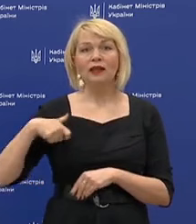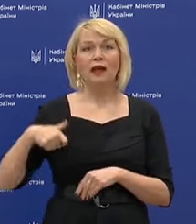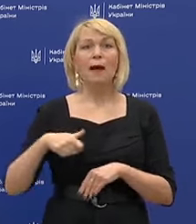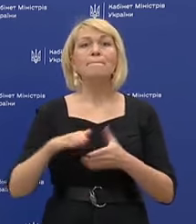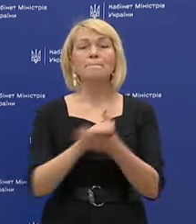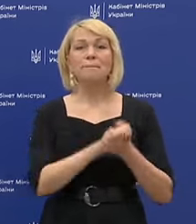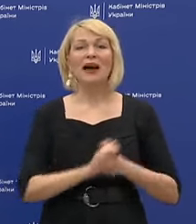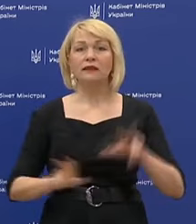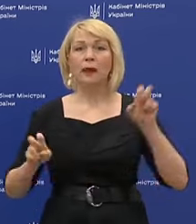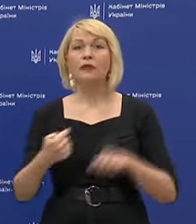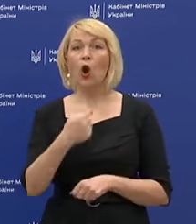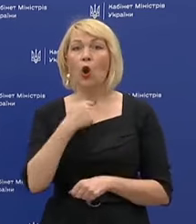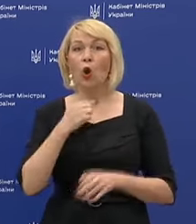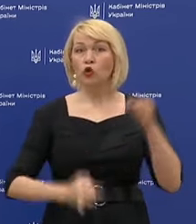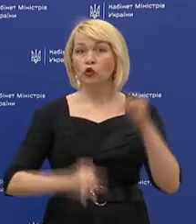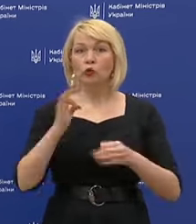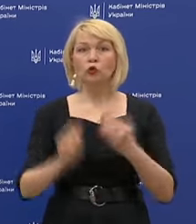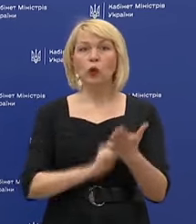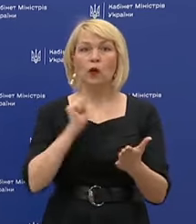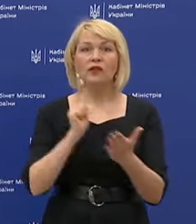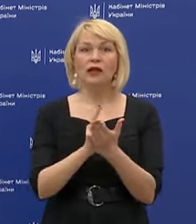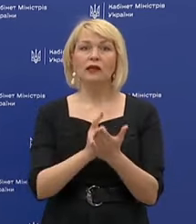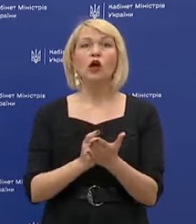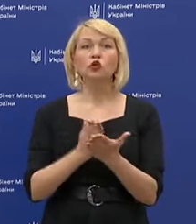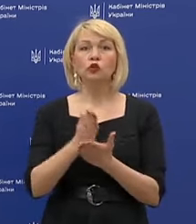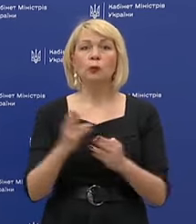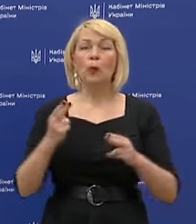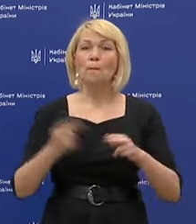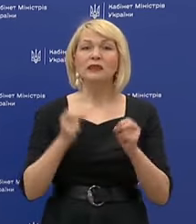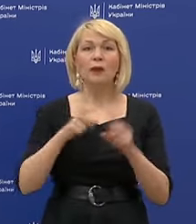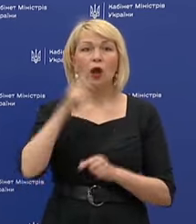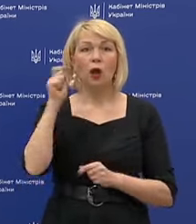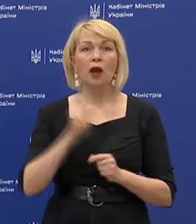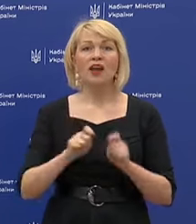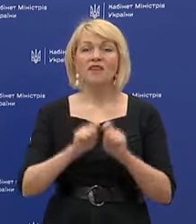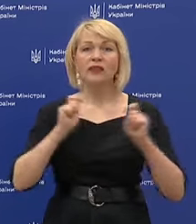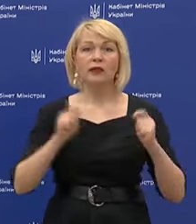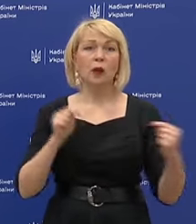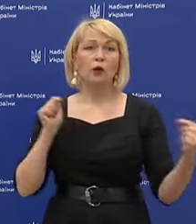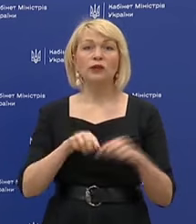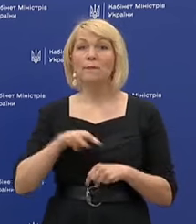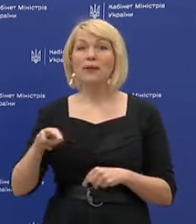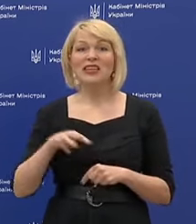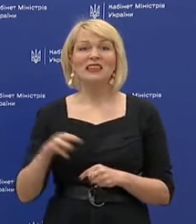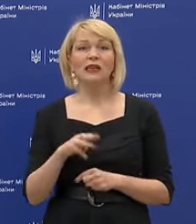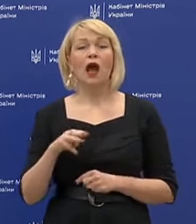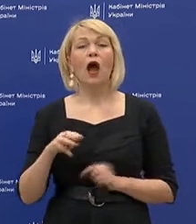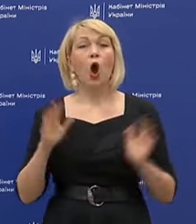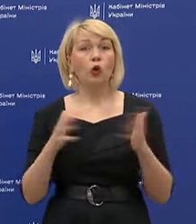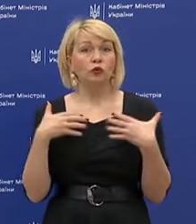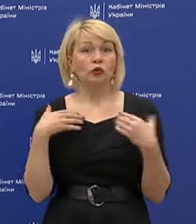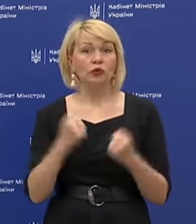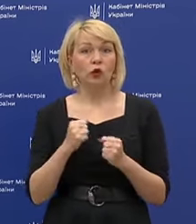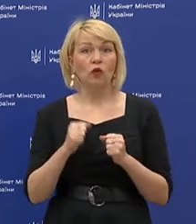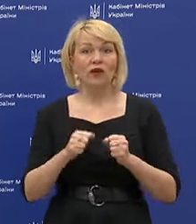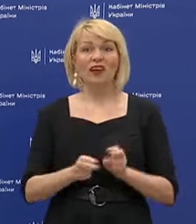«Голос» заявили, що суд зобов'язав Службу безпеки України відкрити проти міністра охорони здоров'я Максима Степанова кримінальне